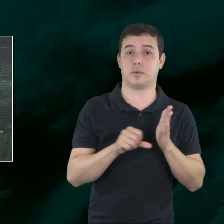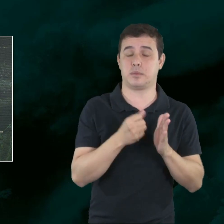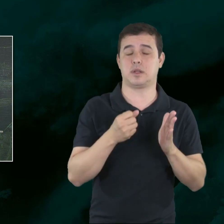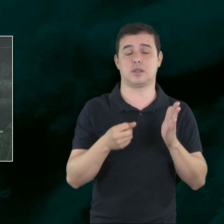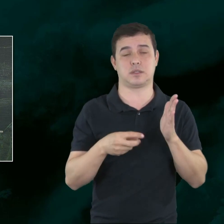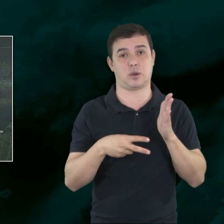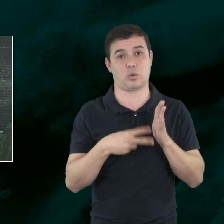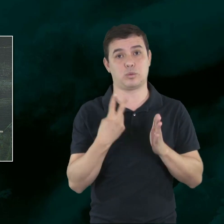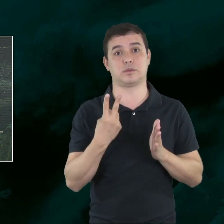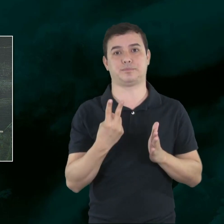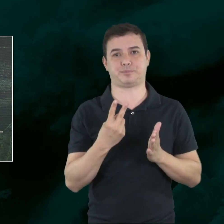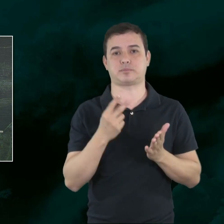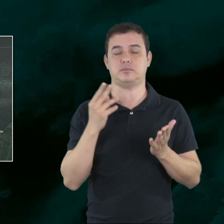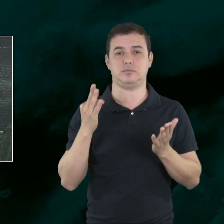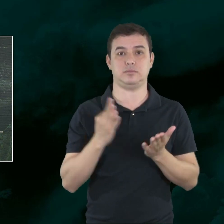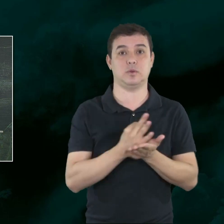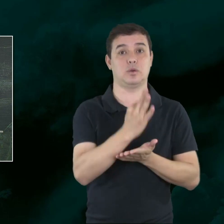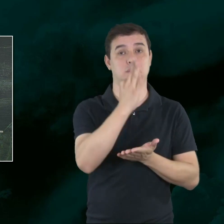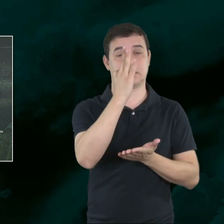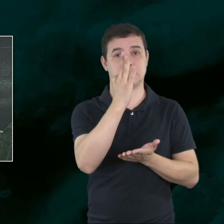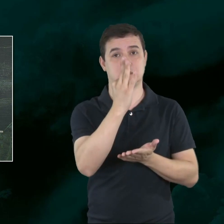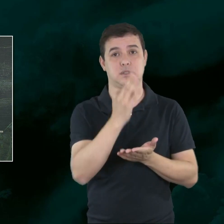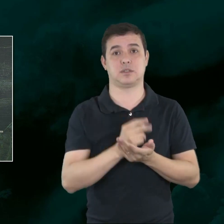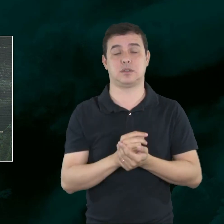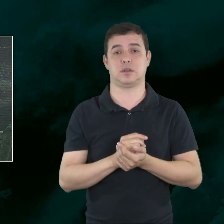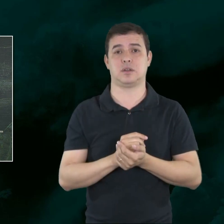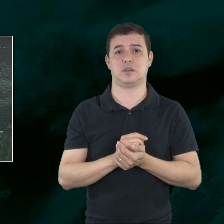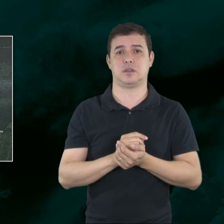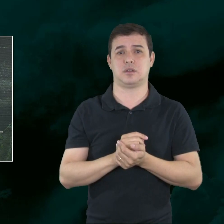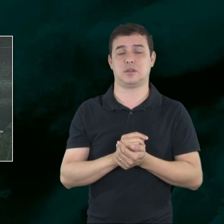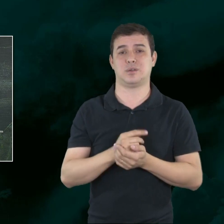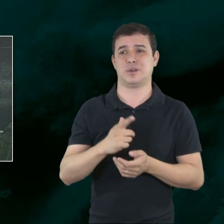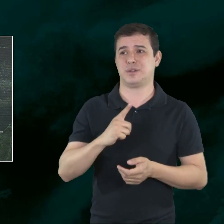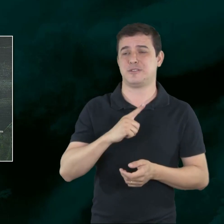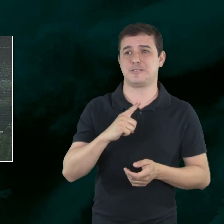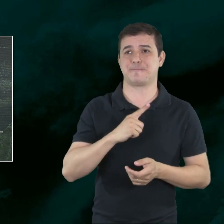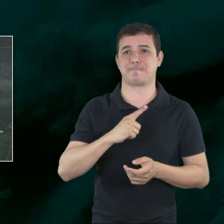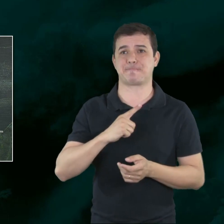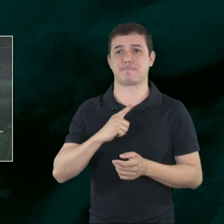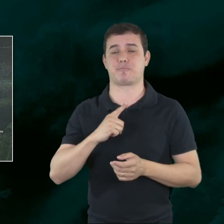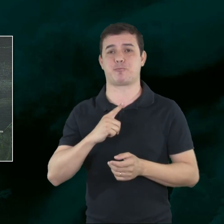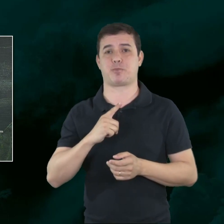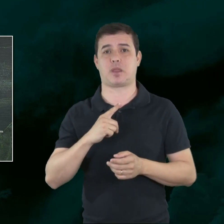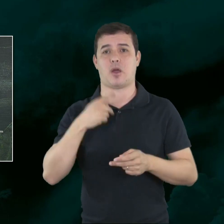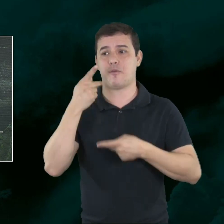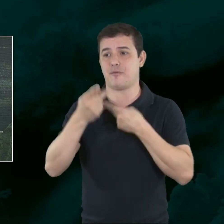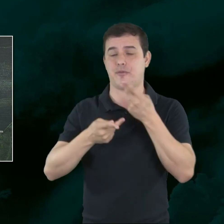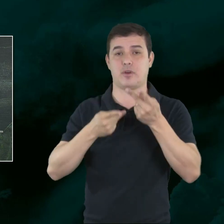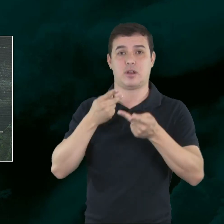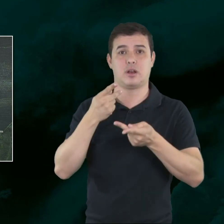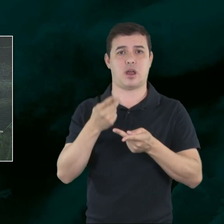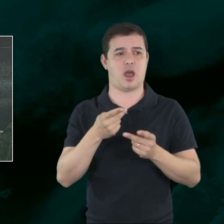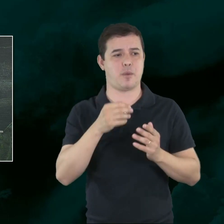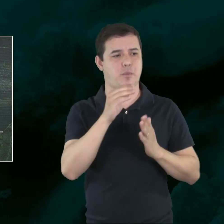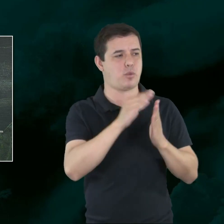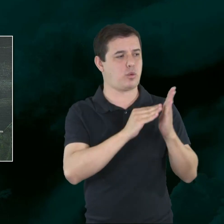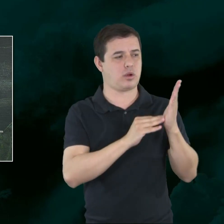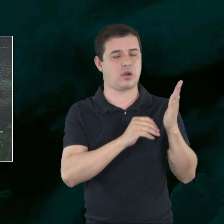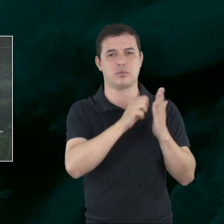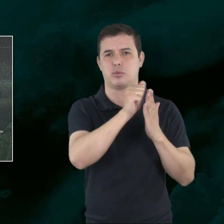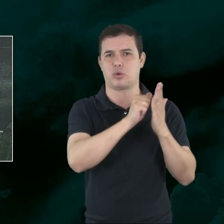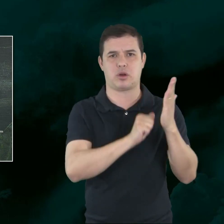Tessalonicenses, havia então muitos rumores, né? Sejam por cartas, sejam por